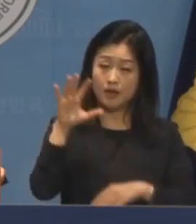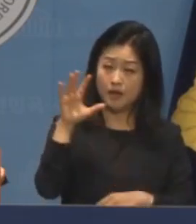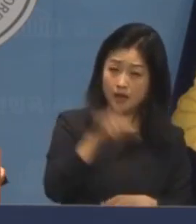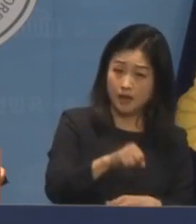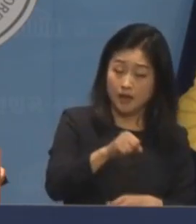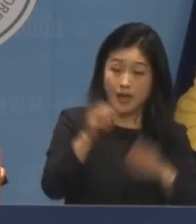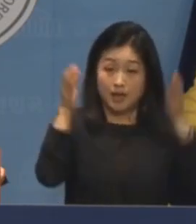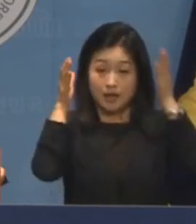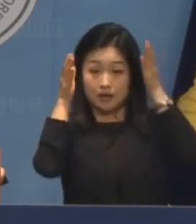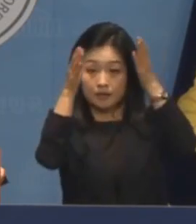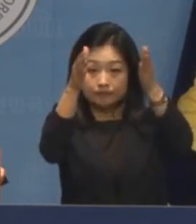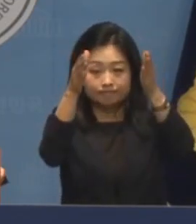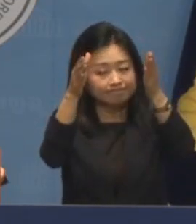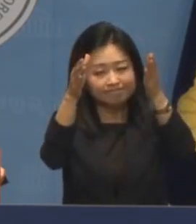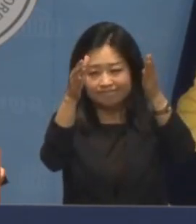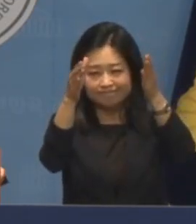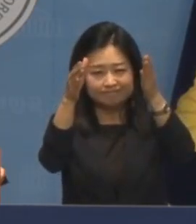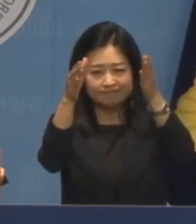방송장악의 방향이